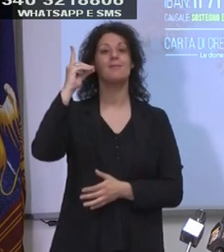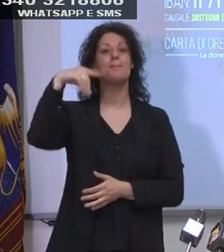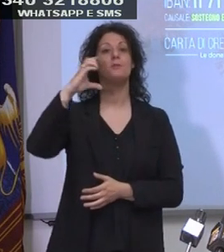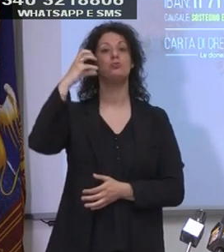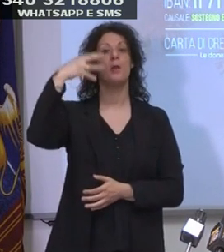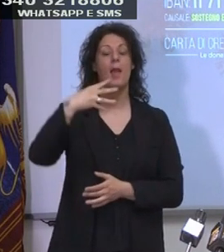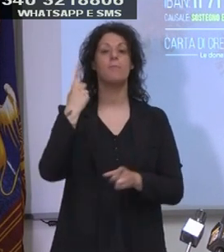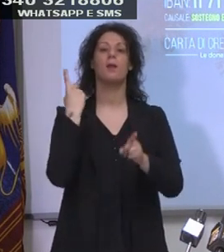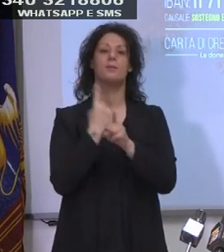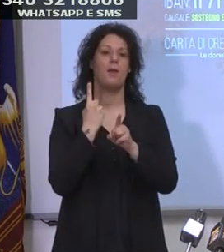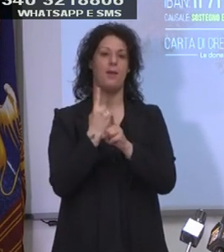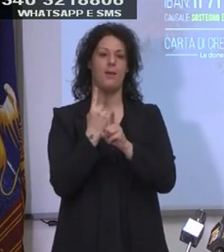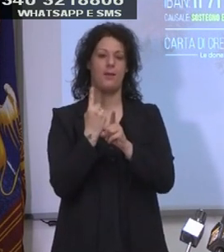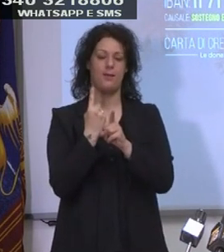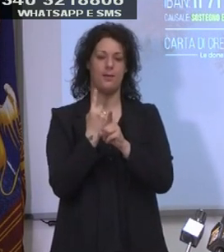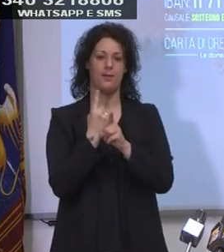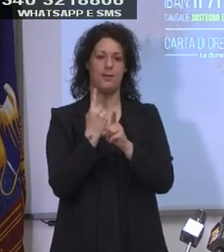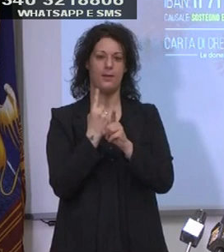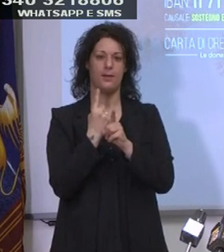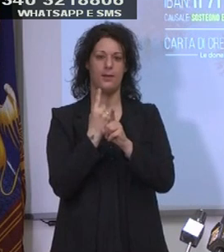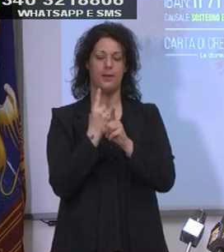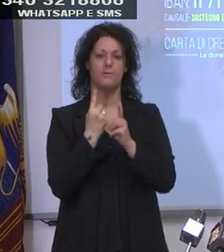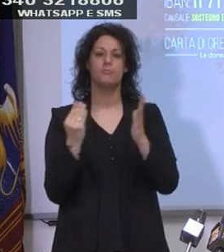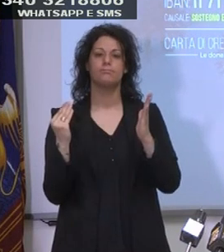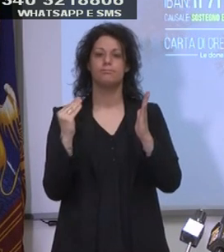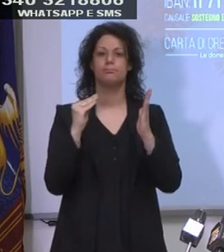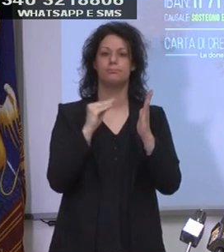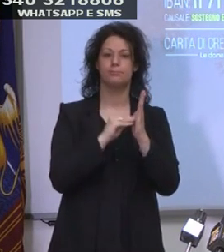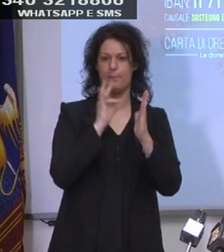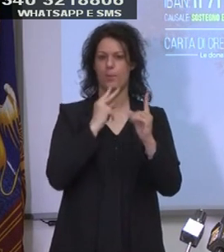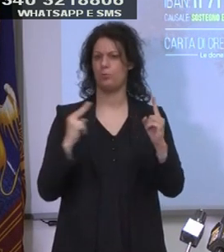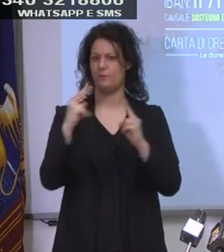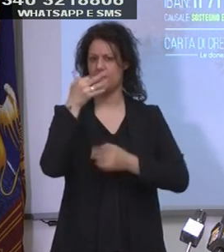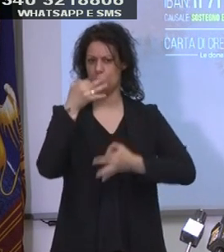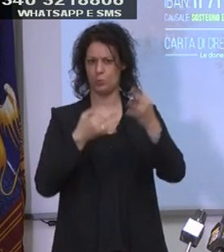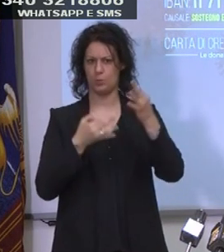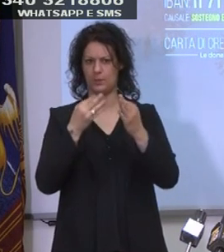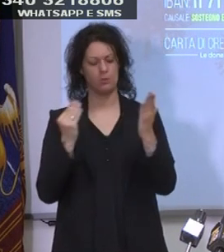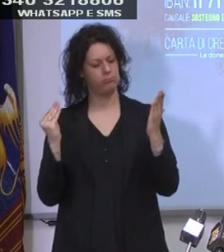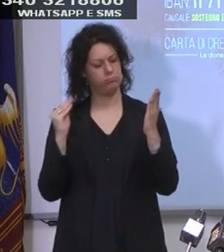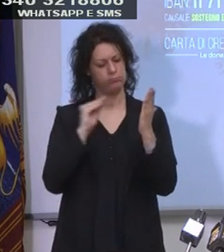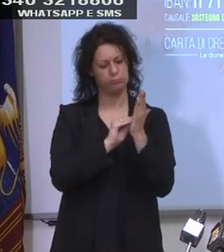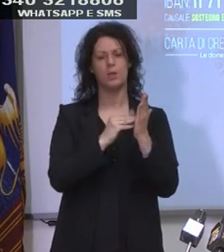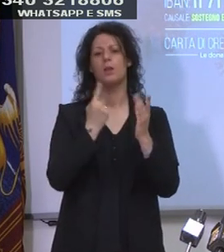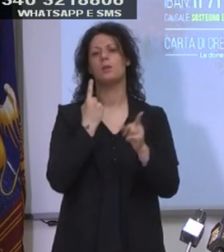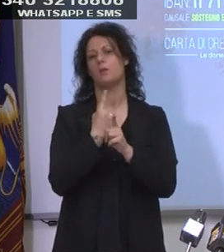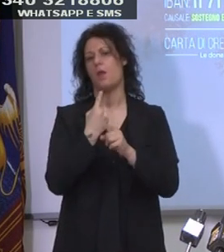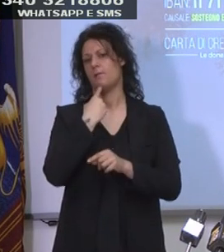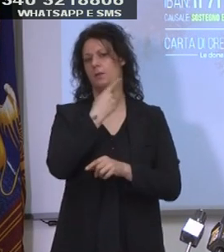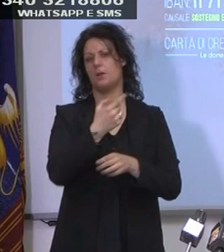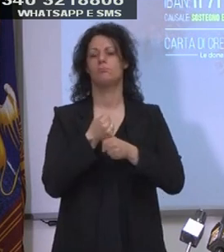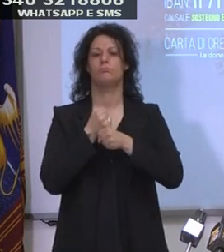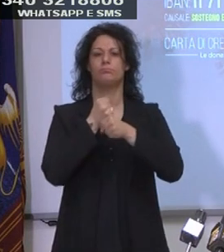sia giuridicamente la previsione e la possibilità per le regioni di applicare in